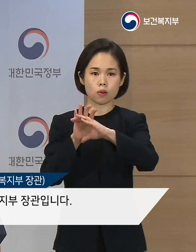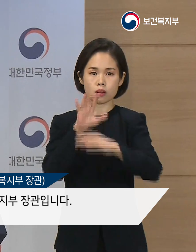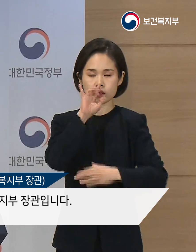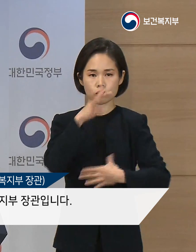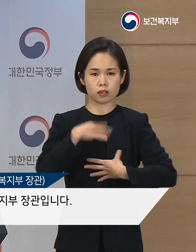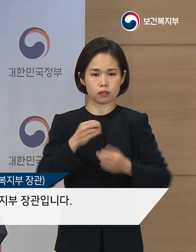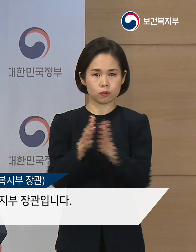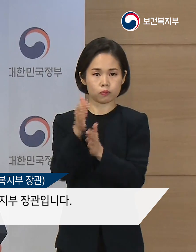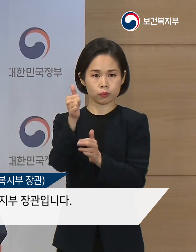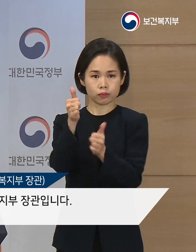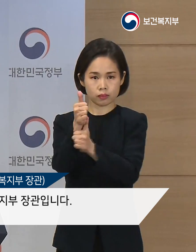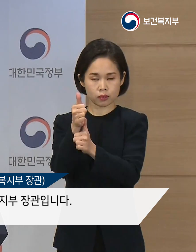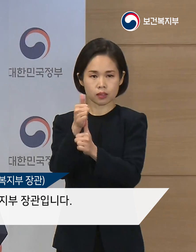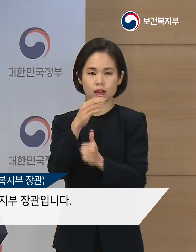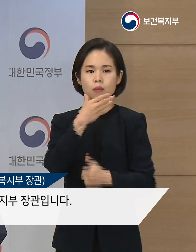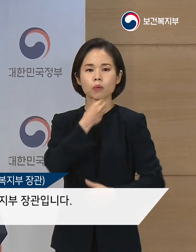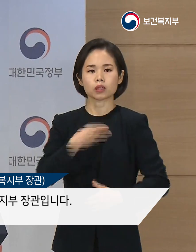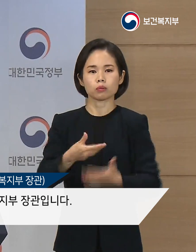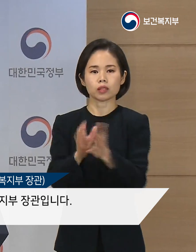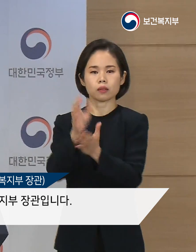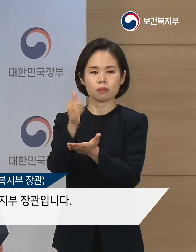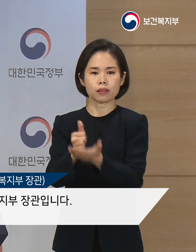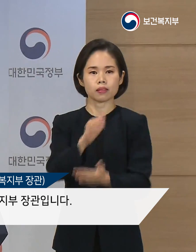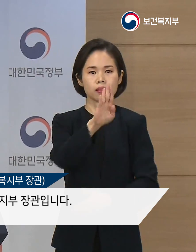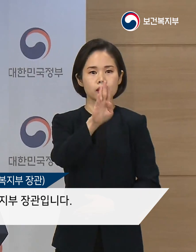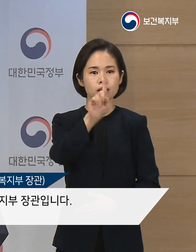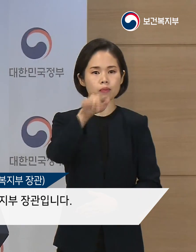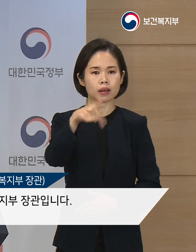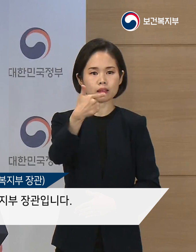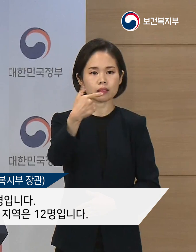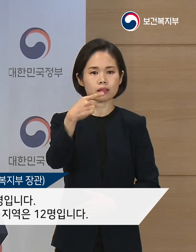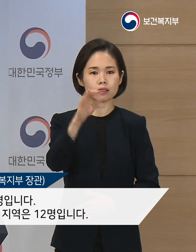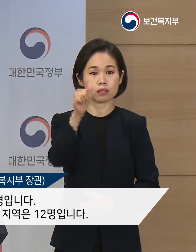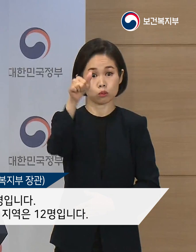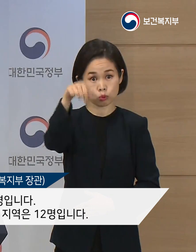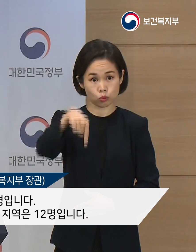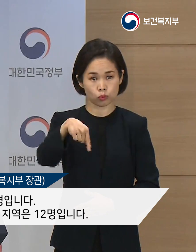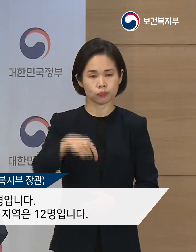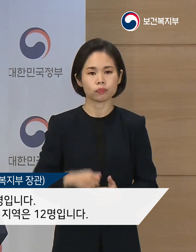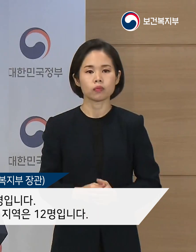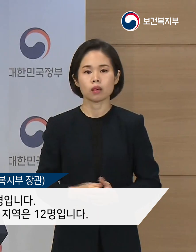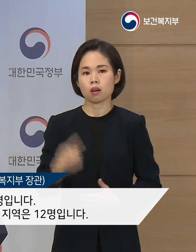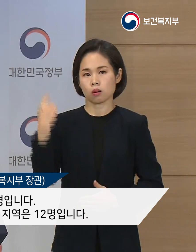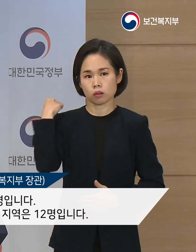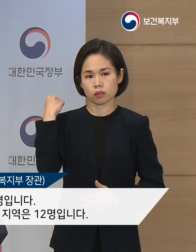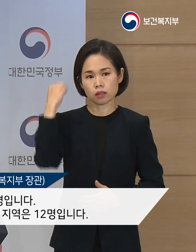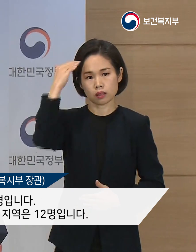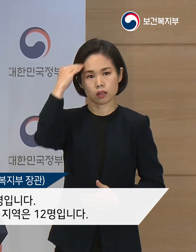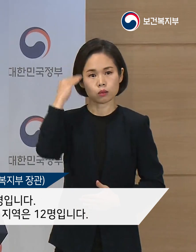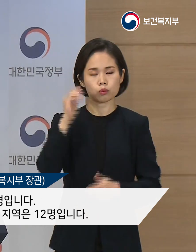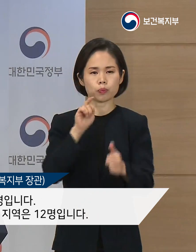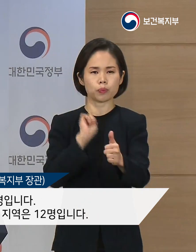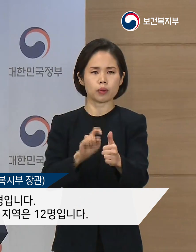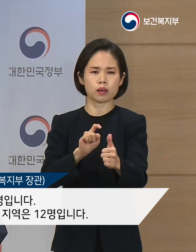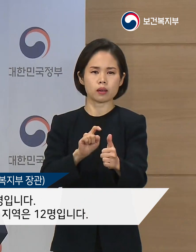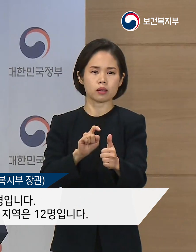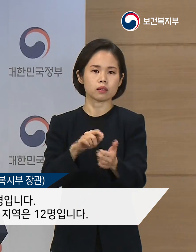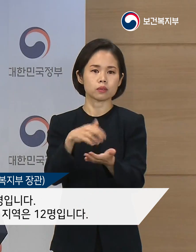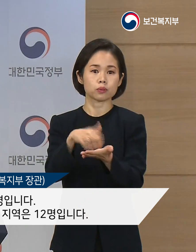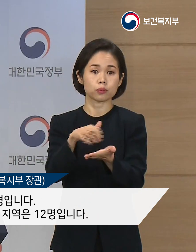코로나19 중대본 1차장 박능우 보건복지부 장관입니다. 오늘 0시 기준 국내 발생